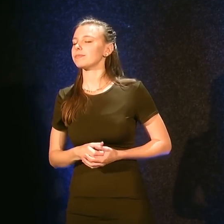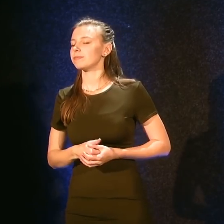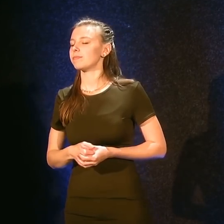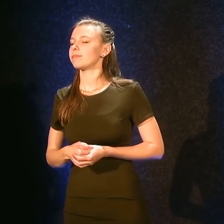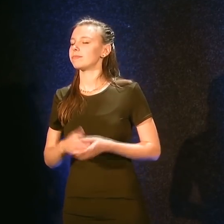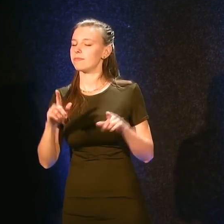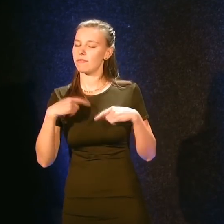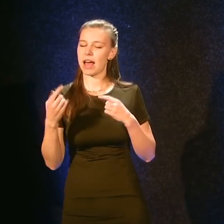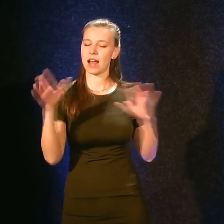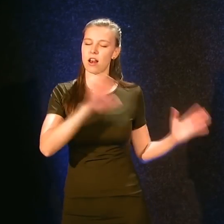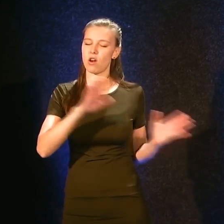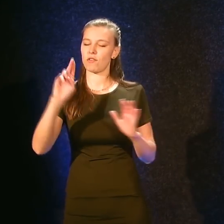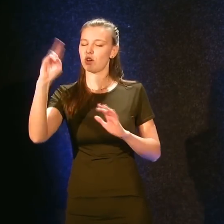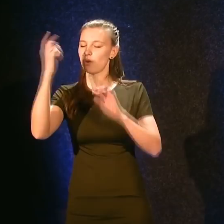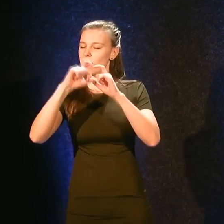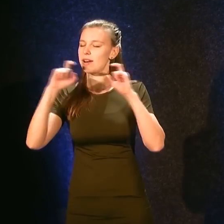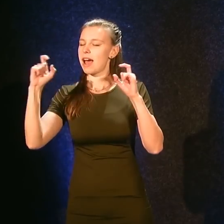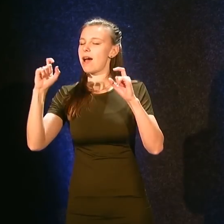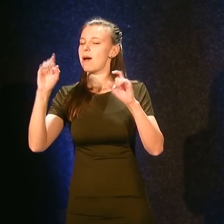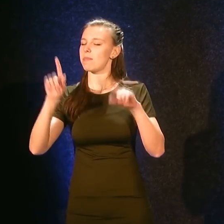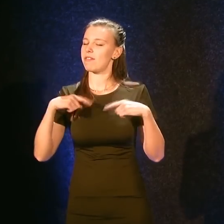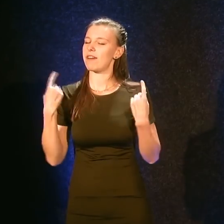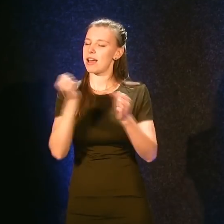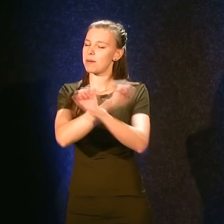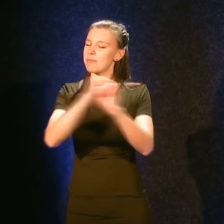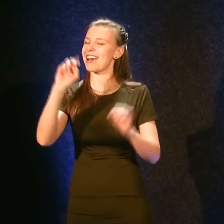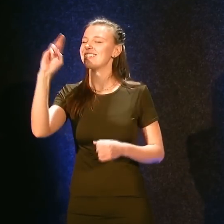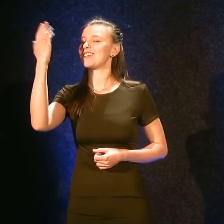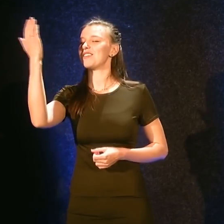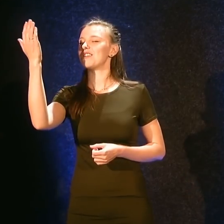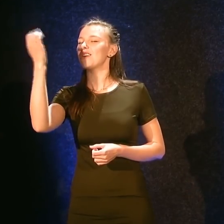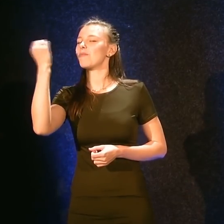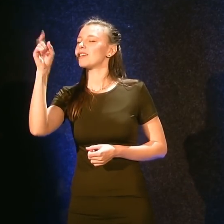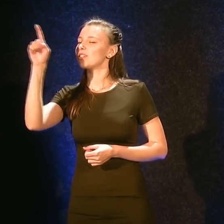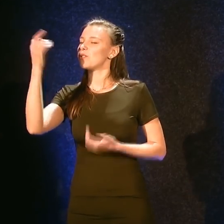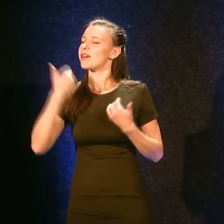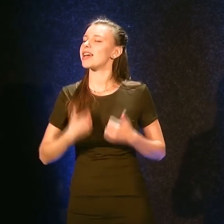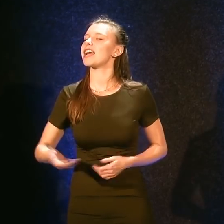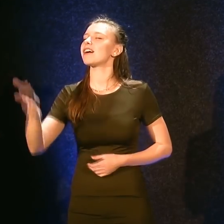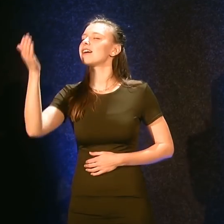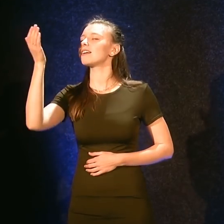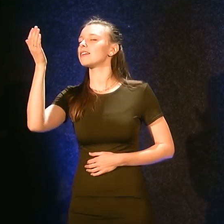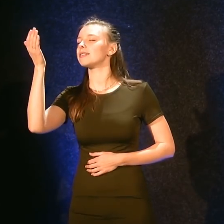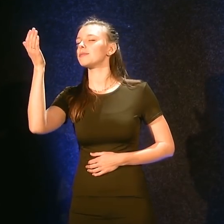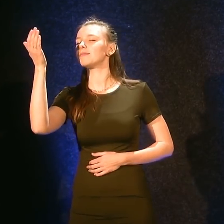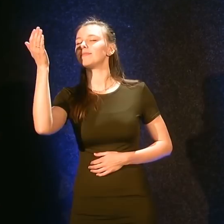Wij loven uw naam en we prijzen u, omdat u Heer bent.